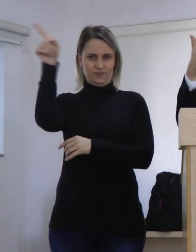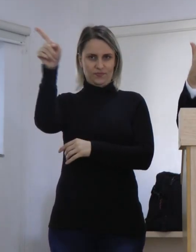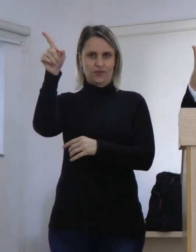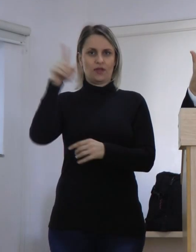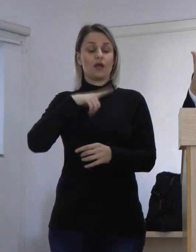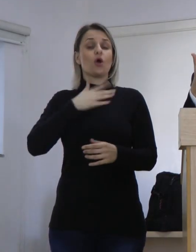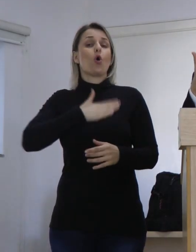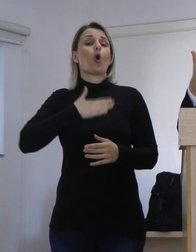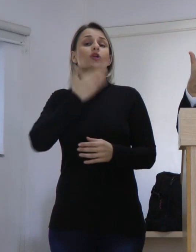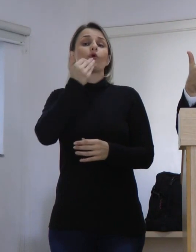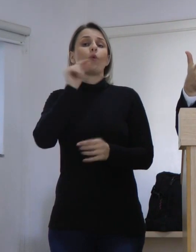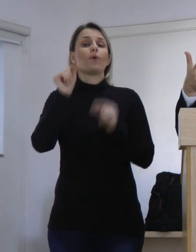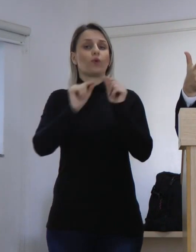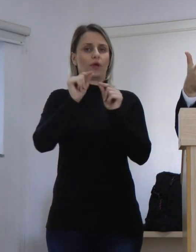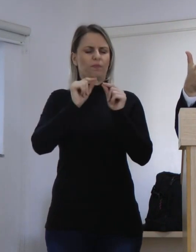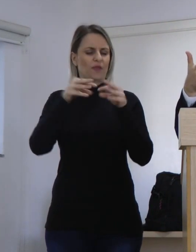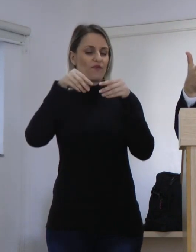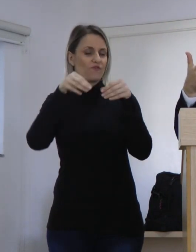carne de sol,